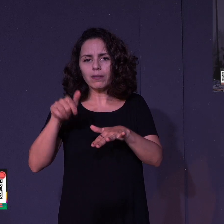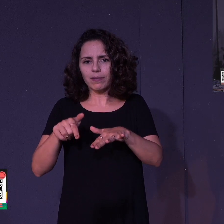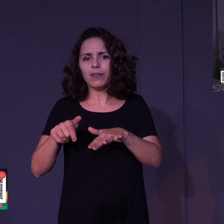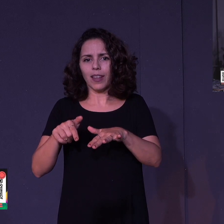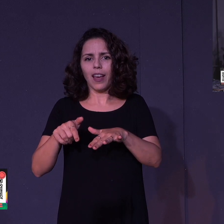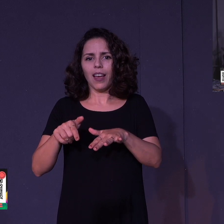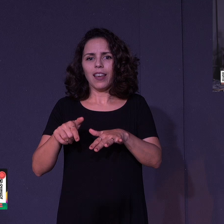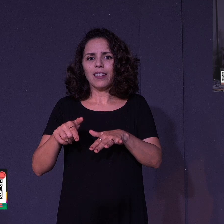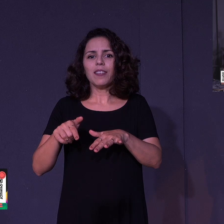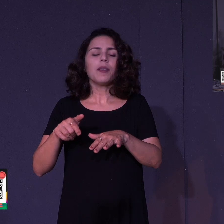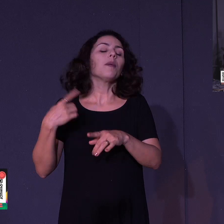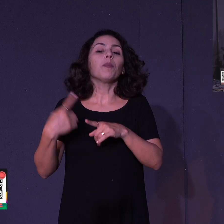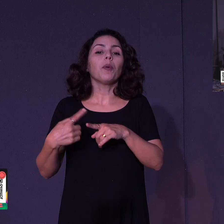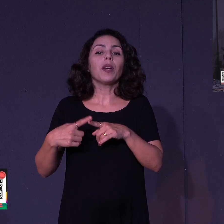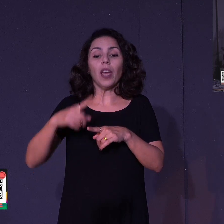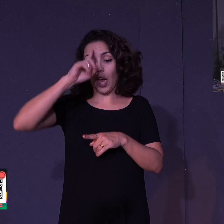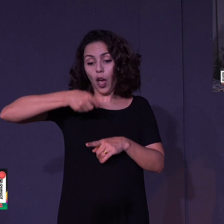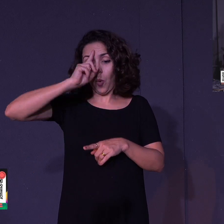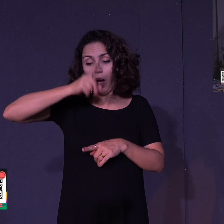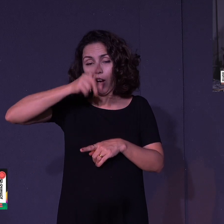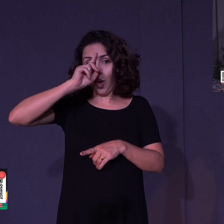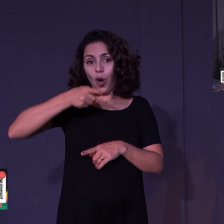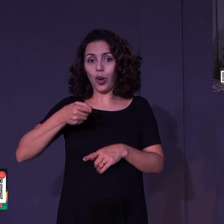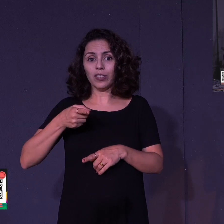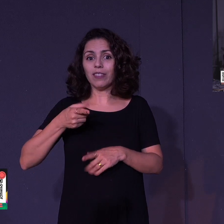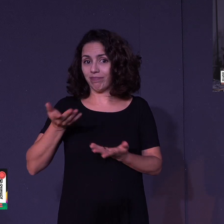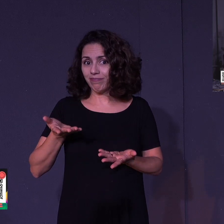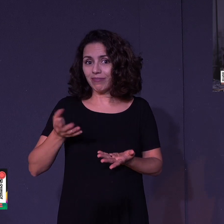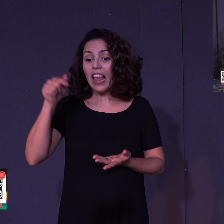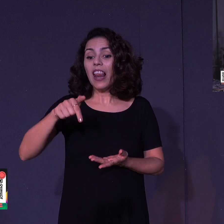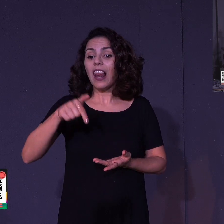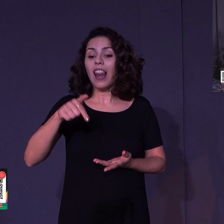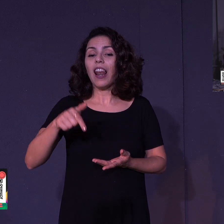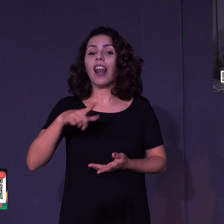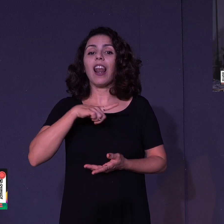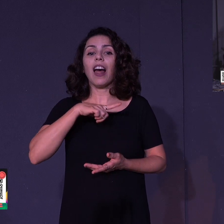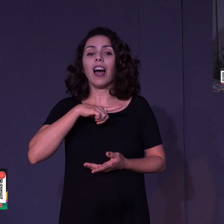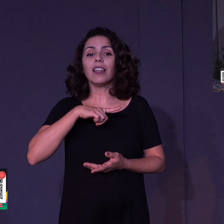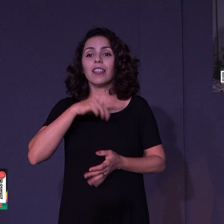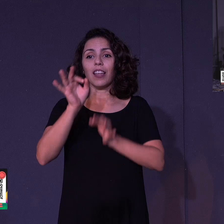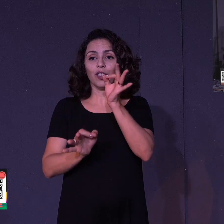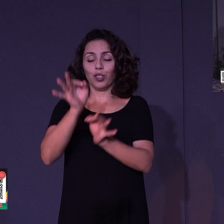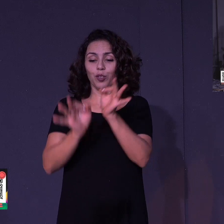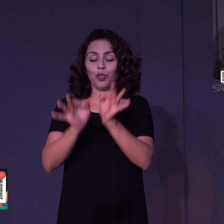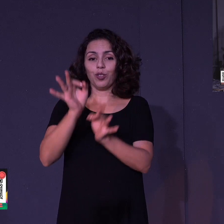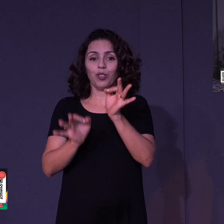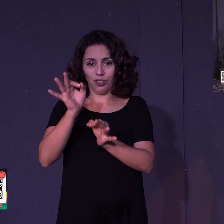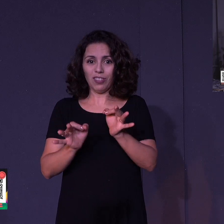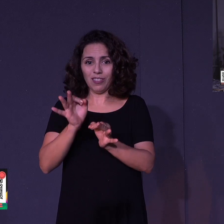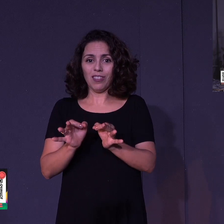mandamentos dados a Israel. Lá estão os tribunais de justiça, os tribunais da casa real de